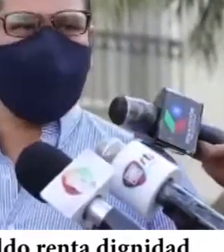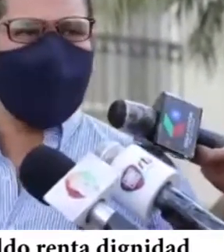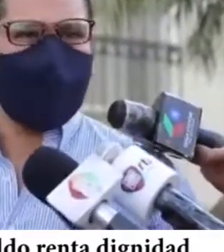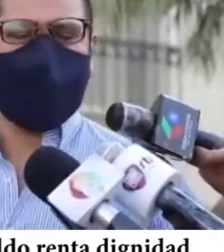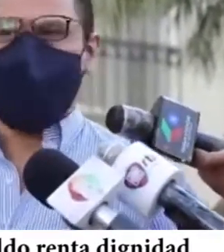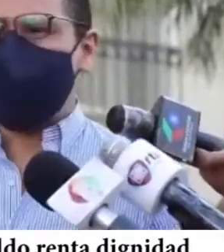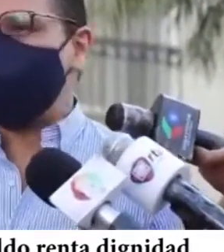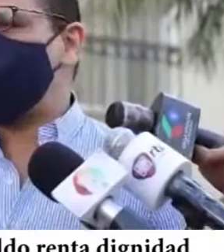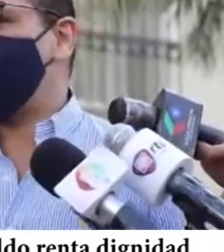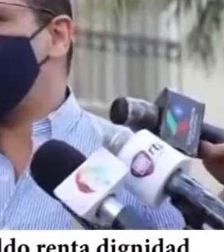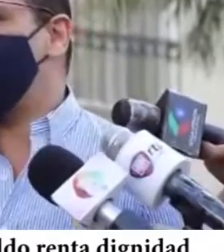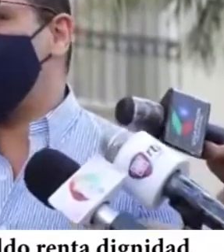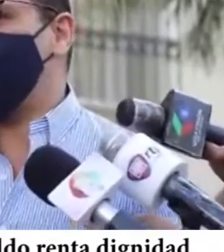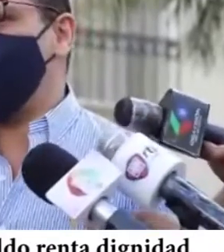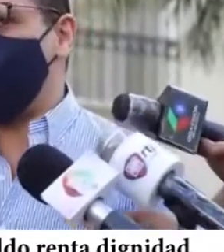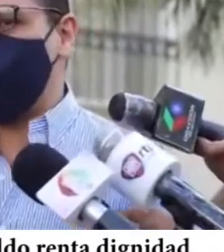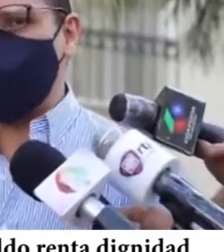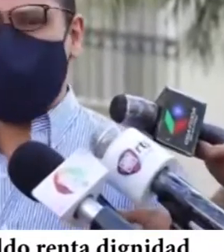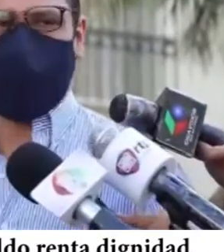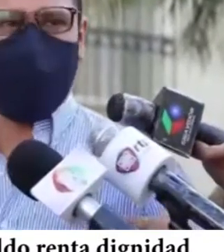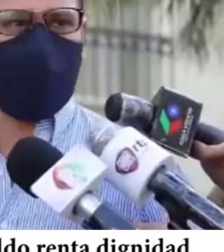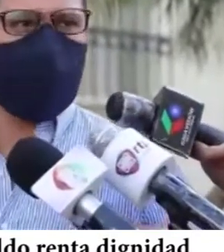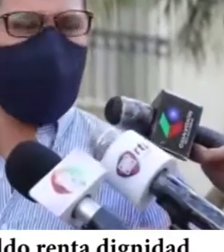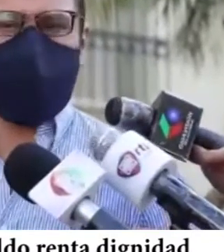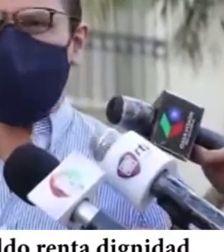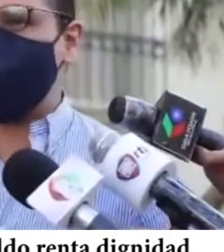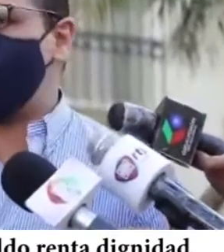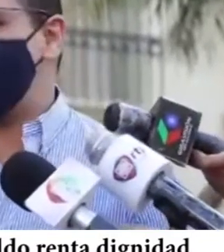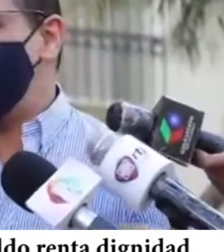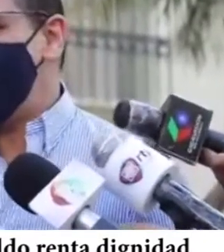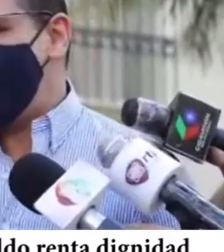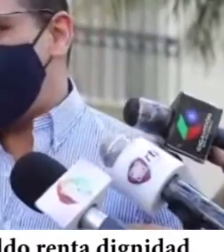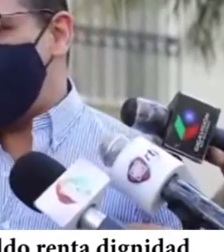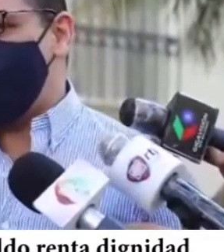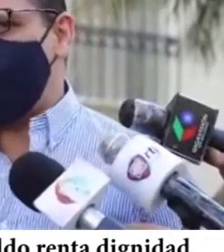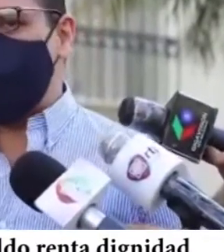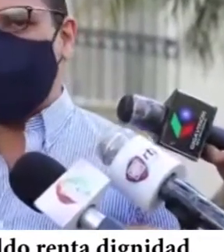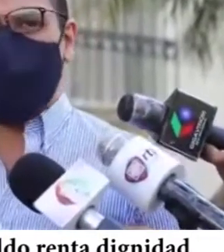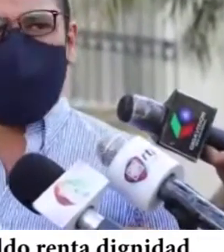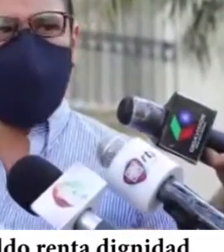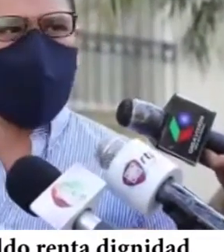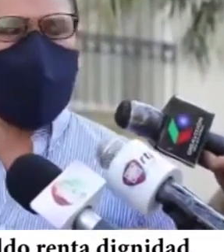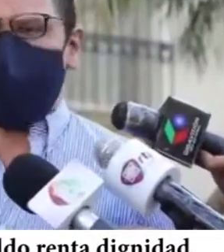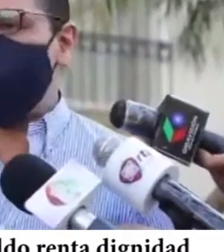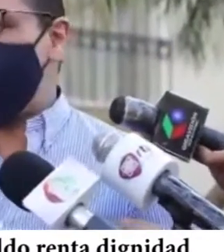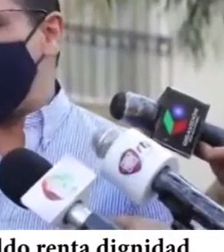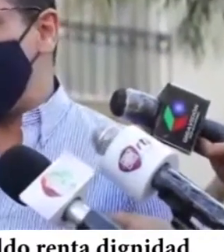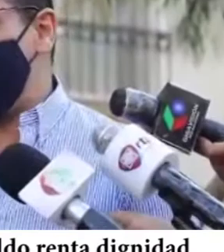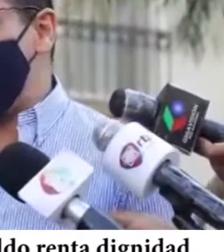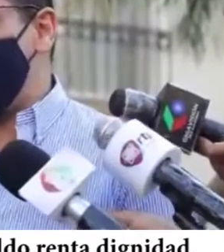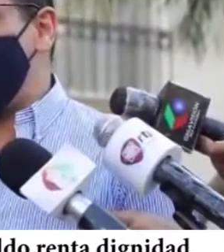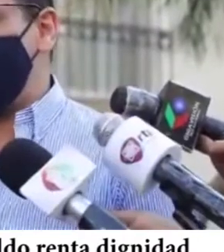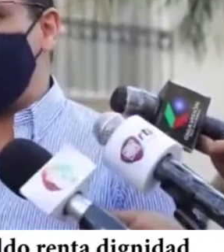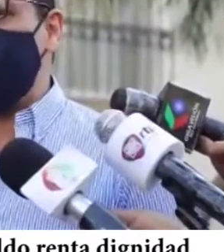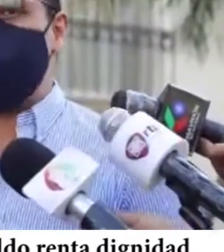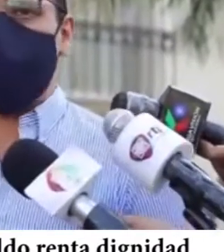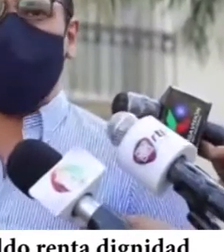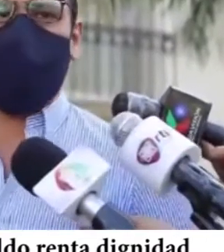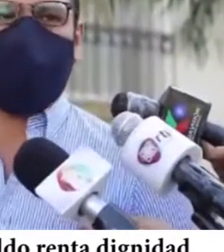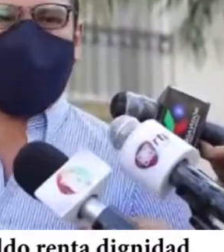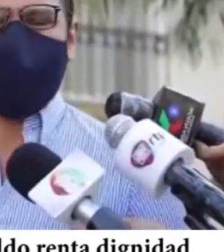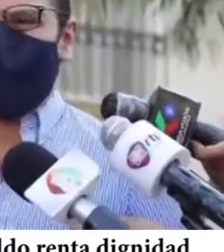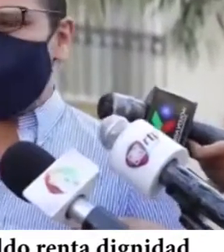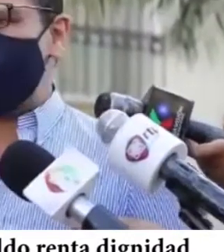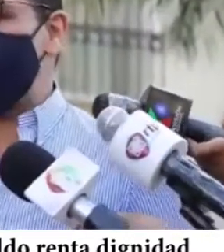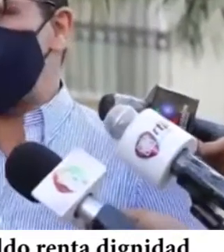renta de dignidad. Estamos alcanzando a un universo de casi 900.000 personas y por supuesto esto responde al plan en